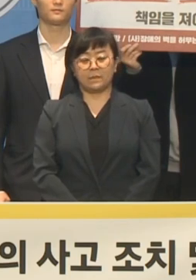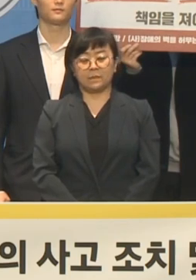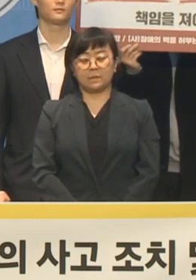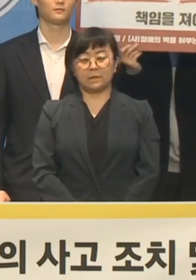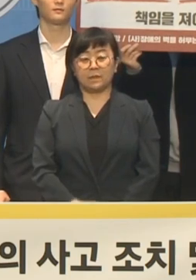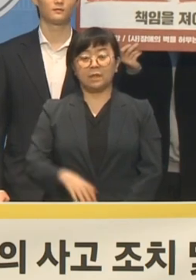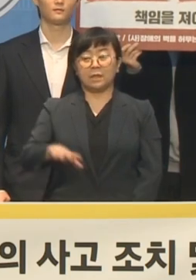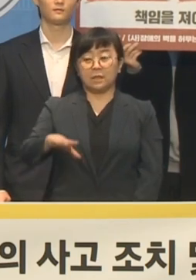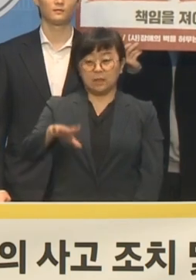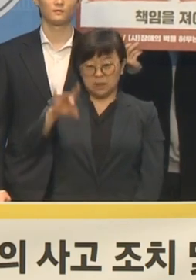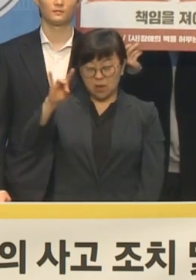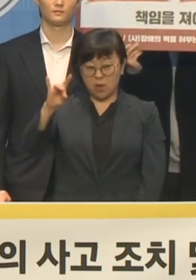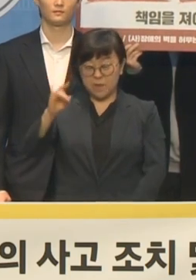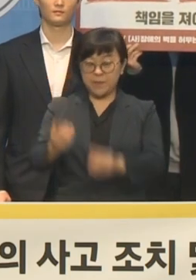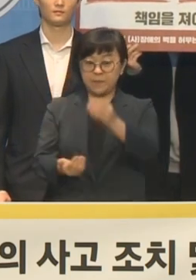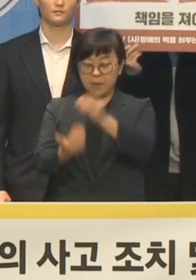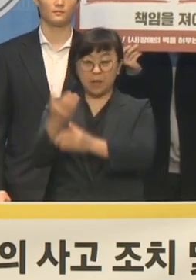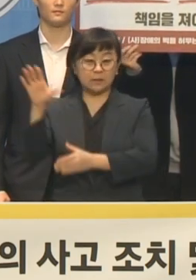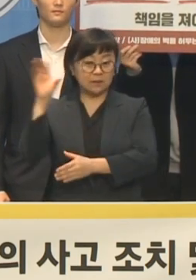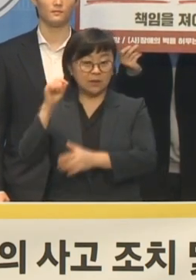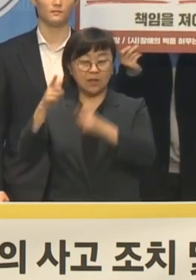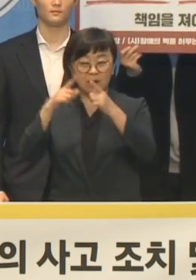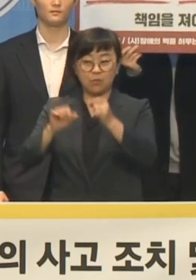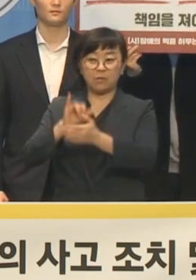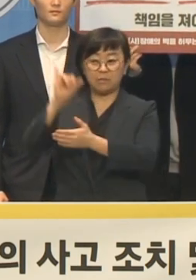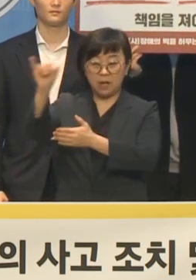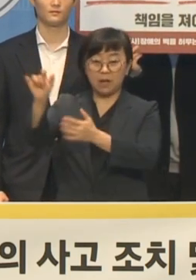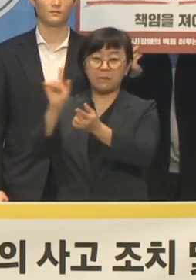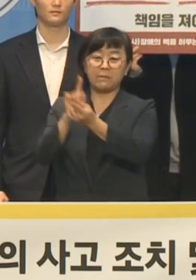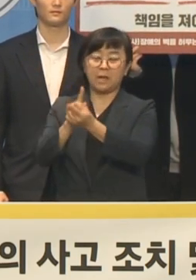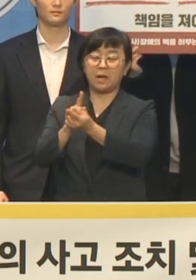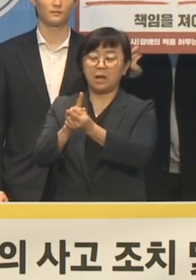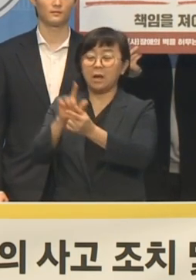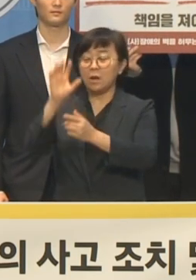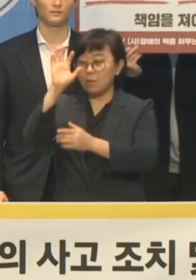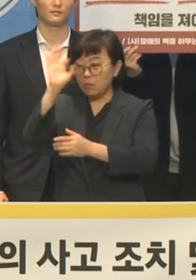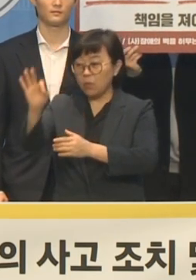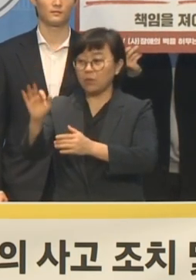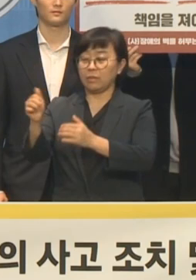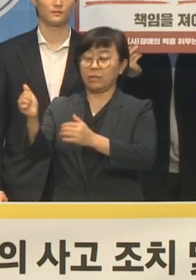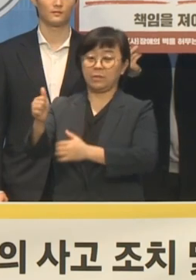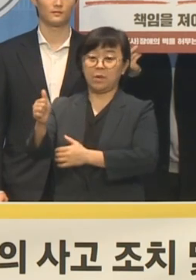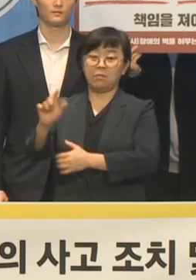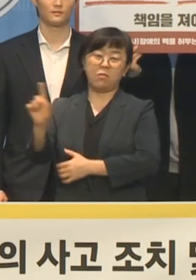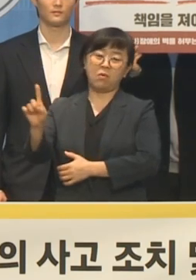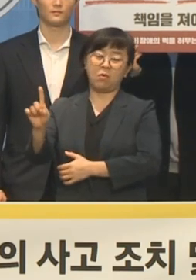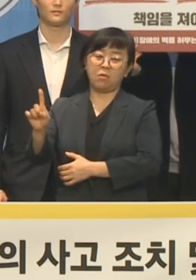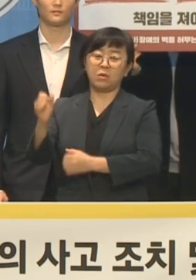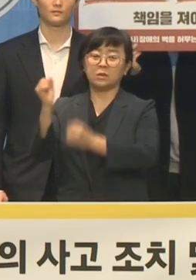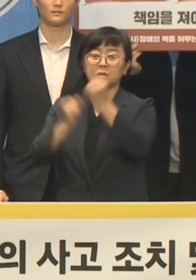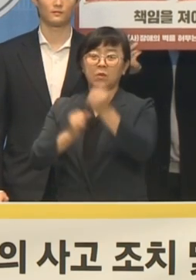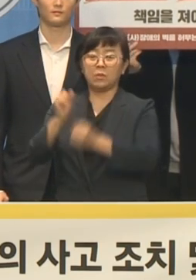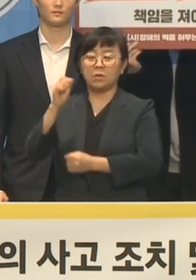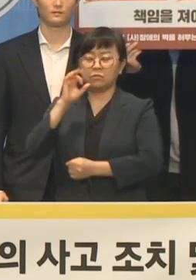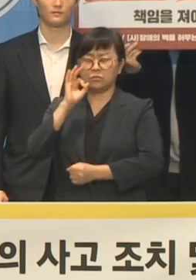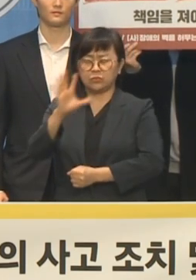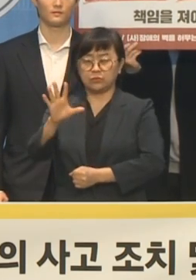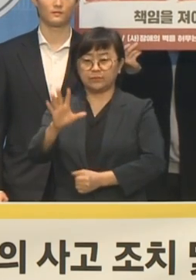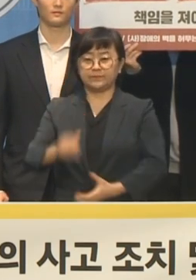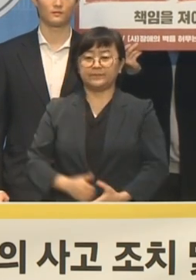처음 사고 소식을 듣고 일본으로 건너가 마주친 남편의 모습은 무엇으로도 설명할 수 없는